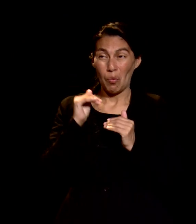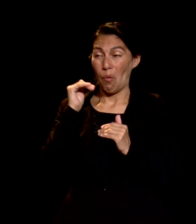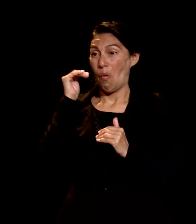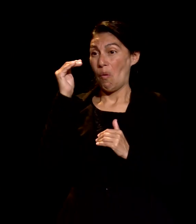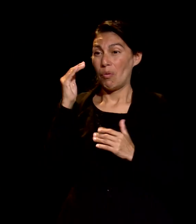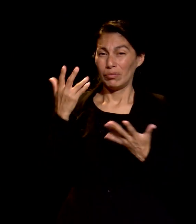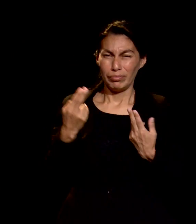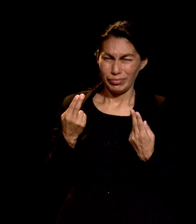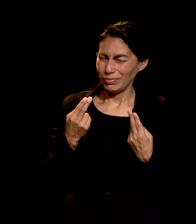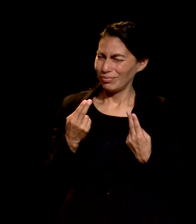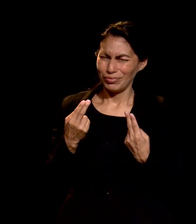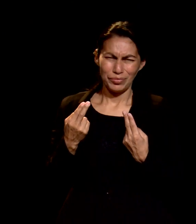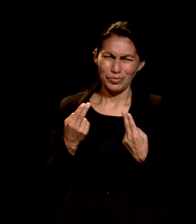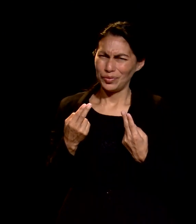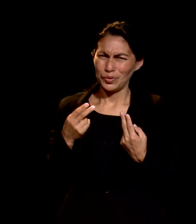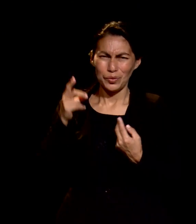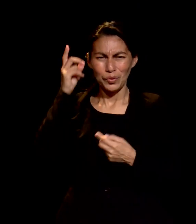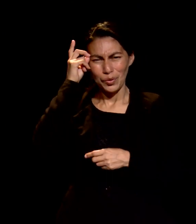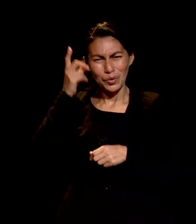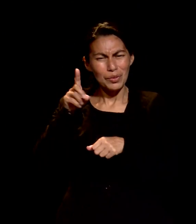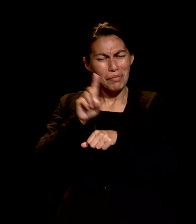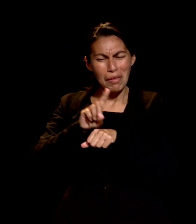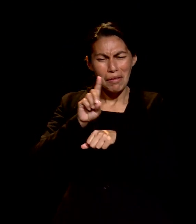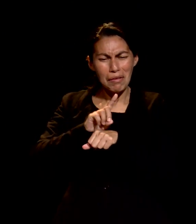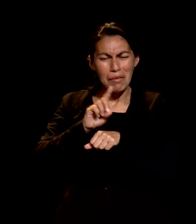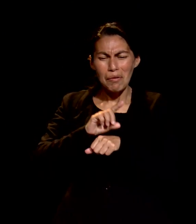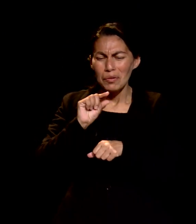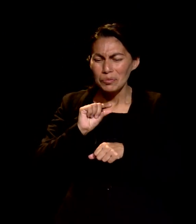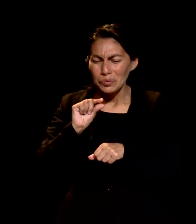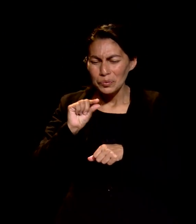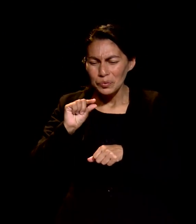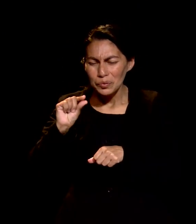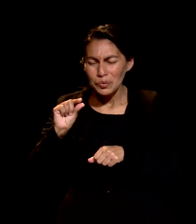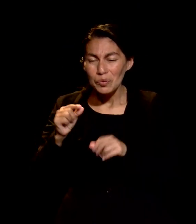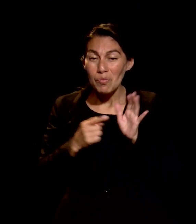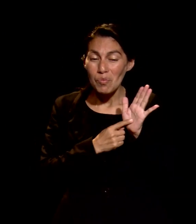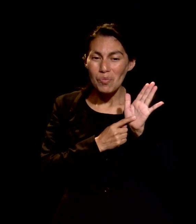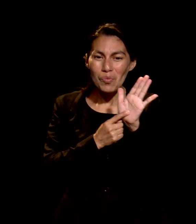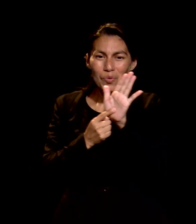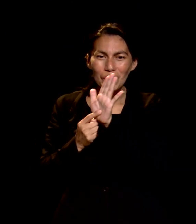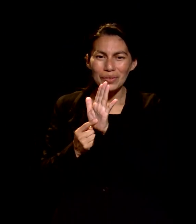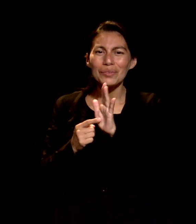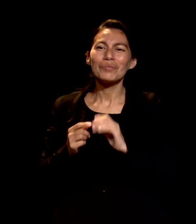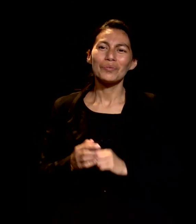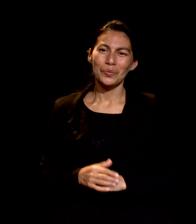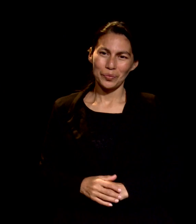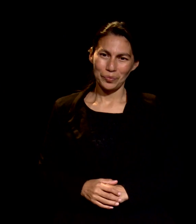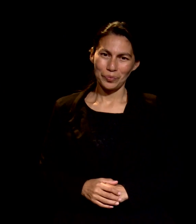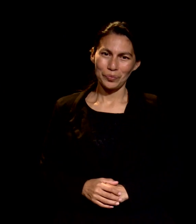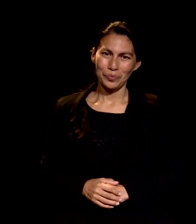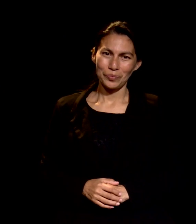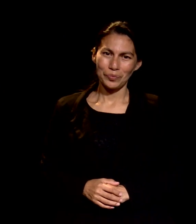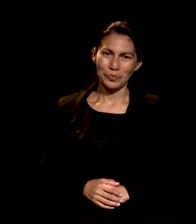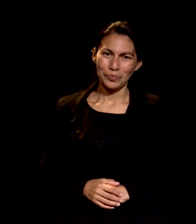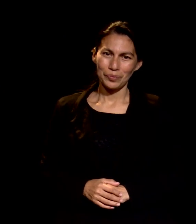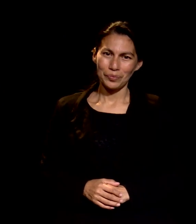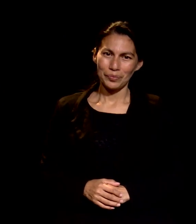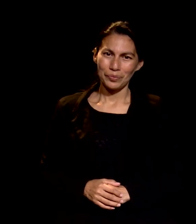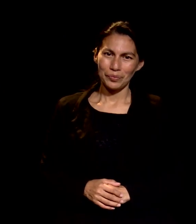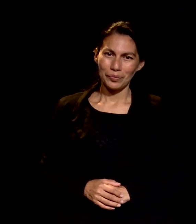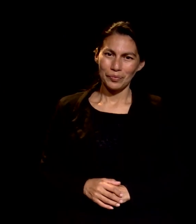de Dios cuando en los pequeños actos de la vida y decisiones de la vida Dios se revela a nosotros a través